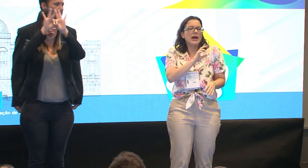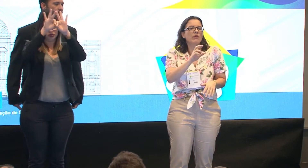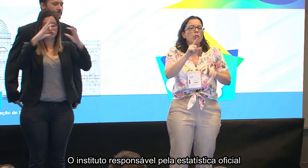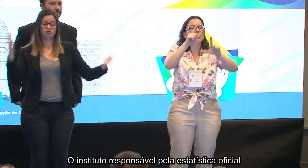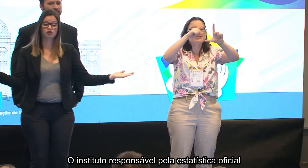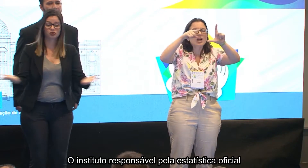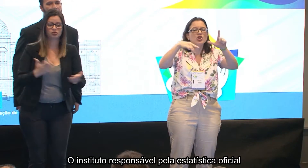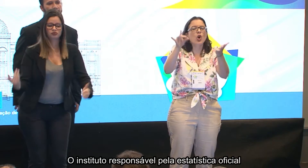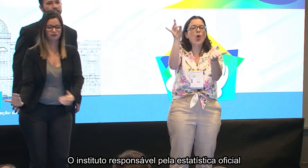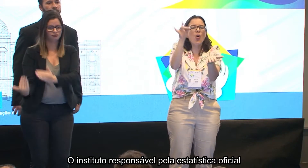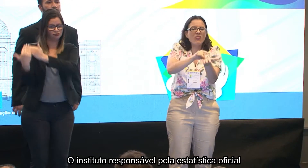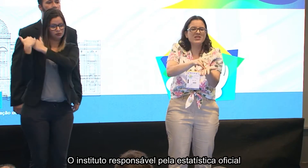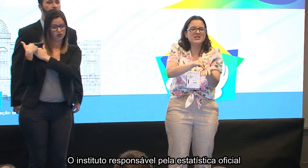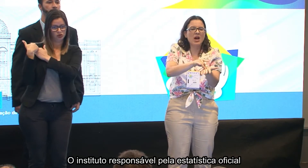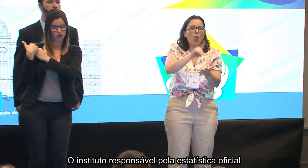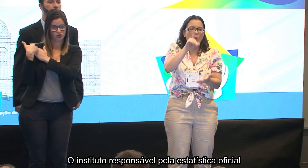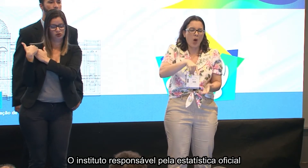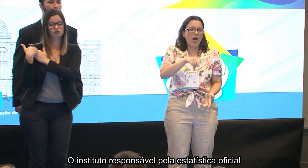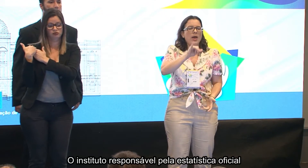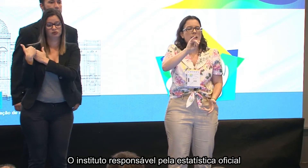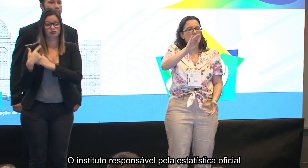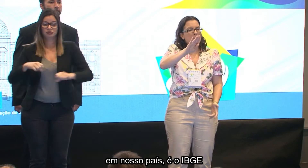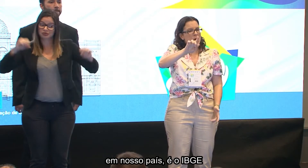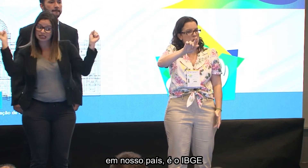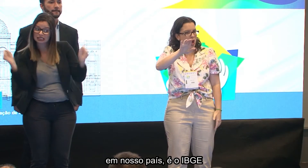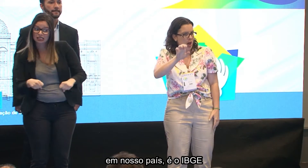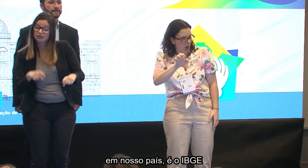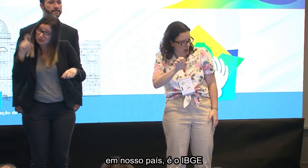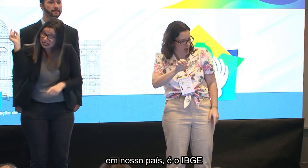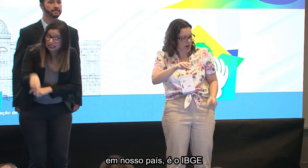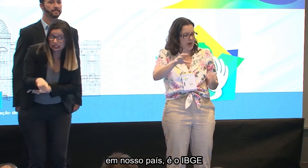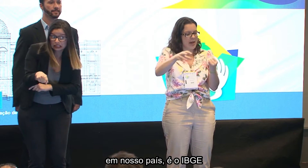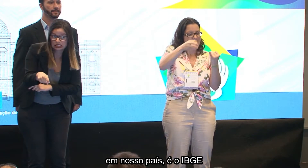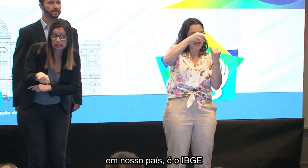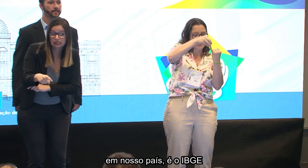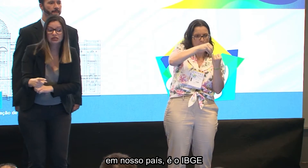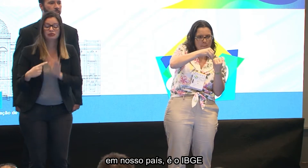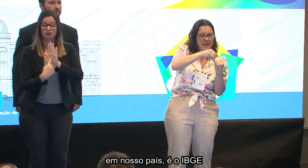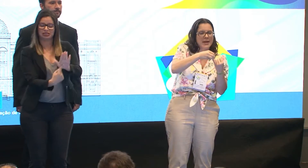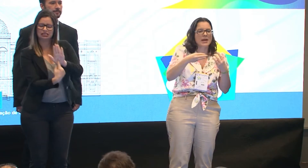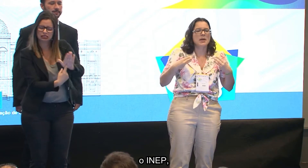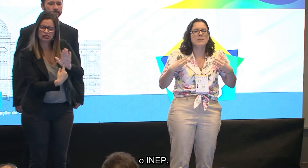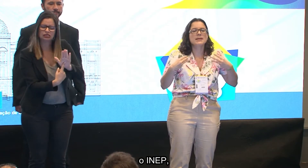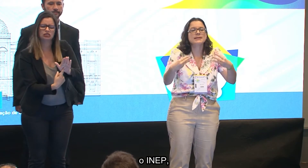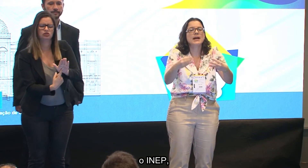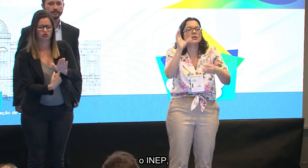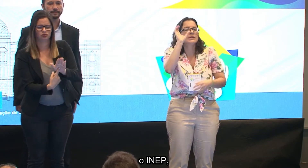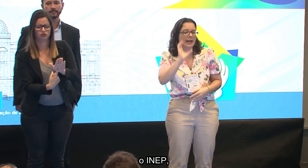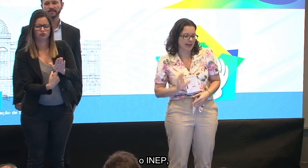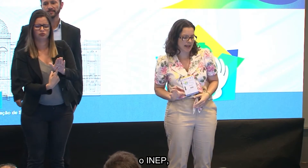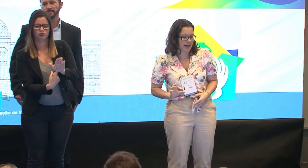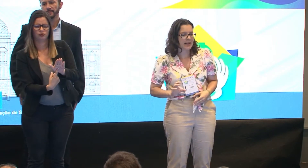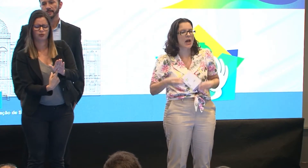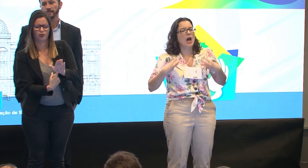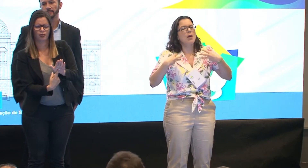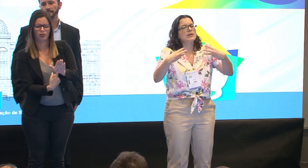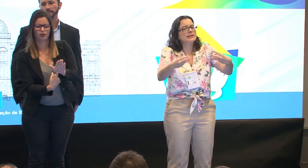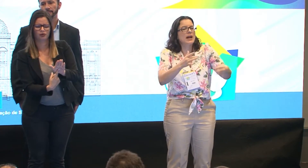O instituto responsável pela estatística oficial em nosso país é o IBGE e o INEP,